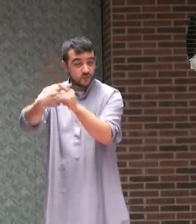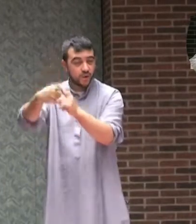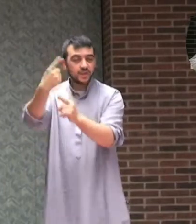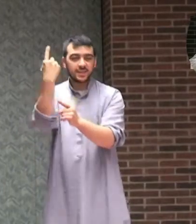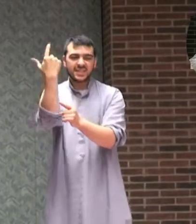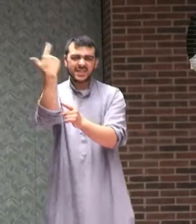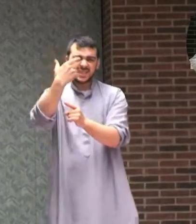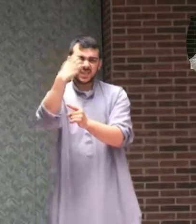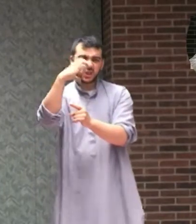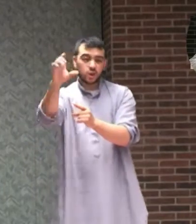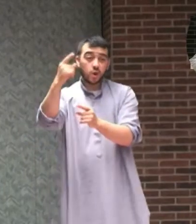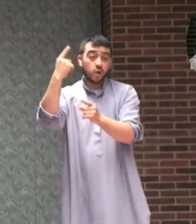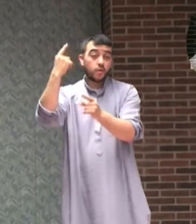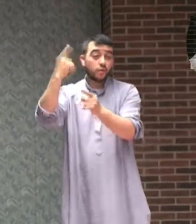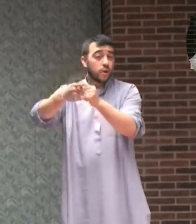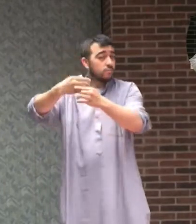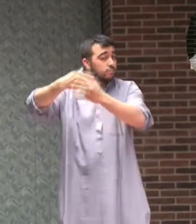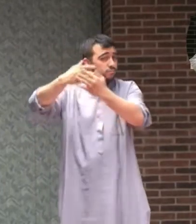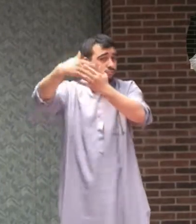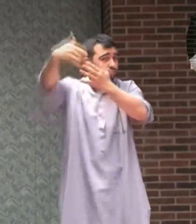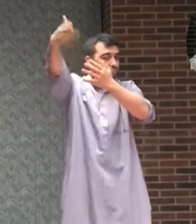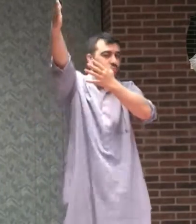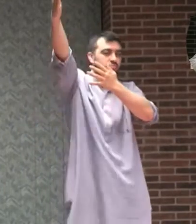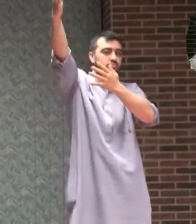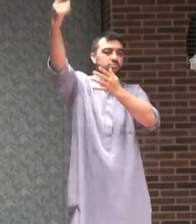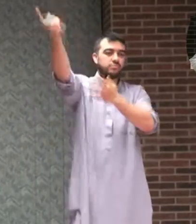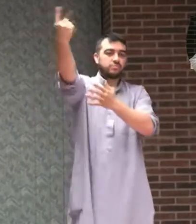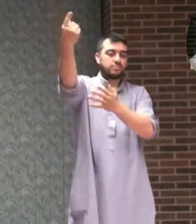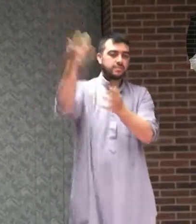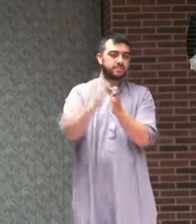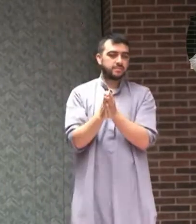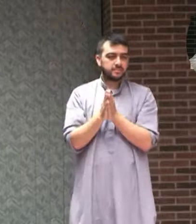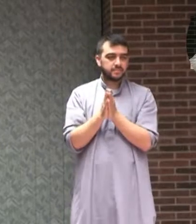700, et jusque bien au-delà de cela.